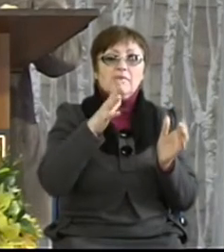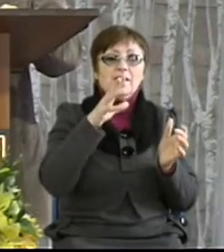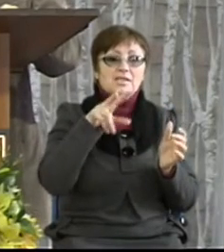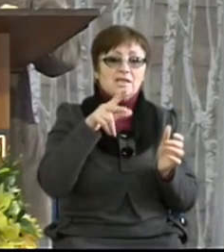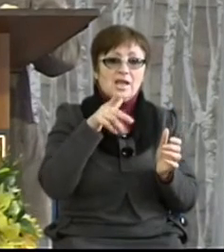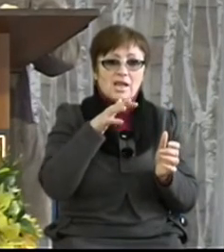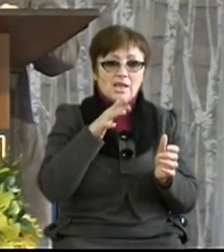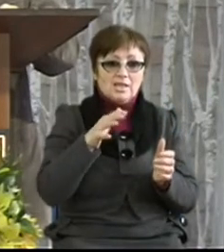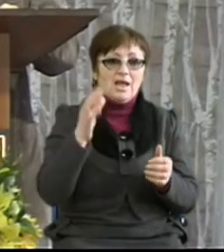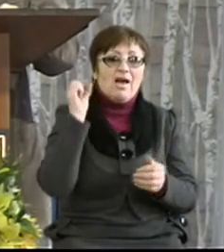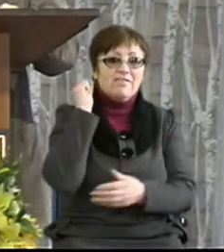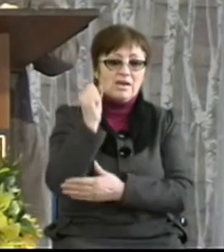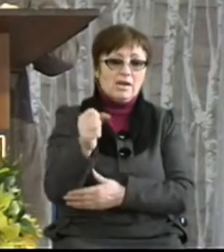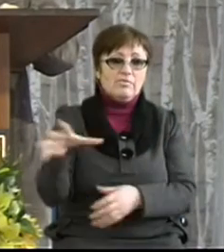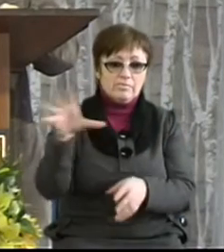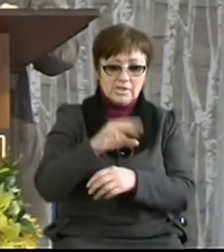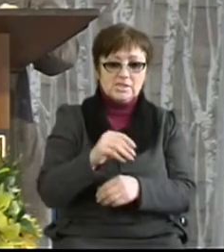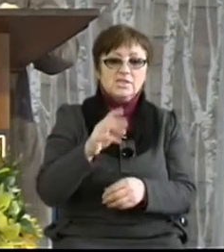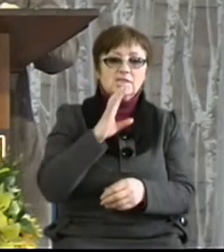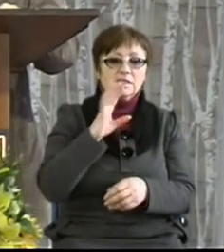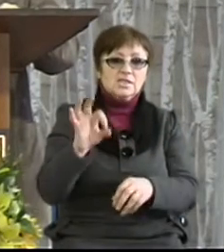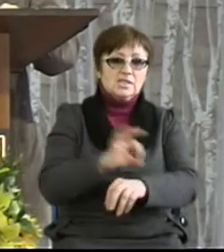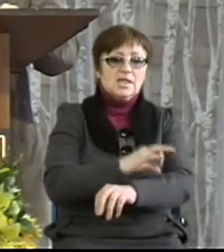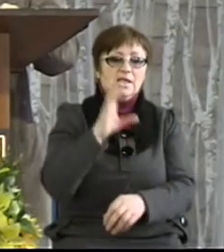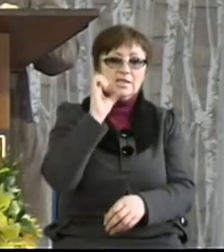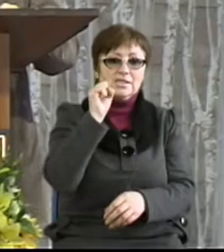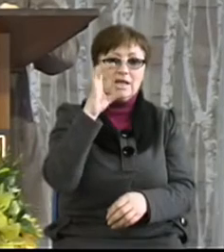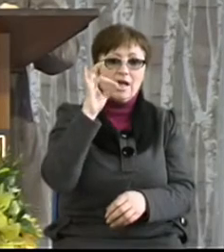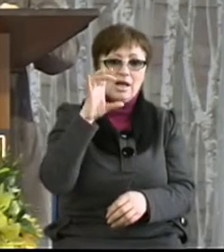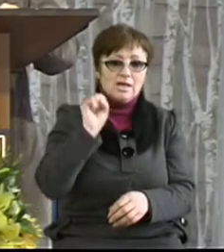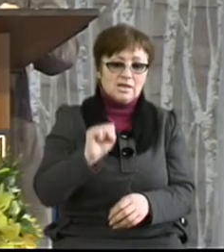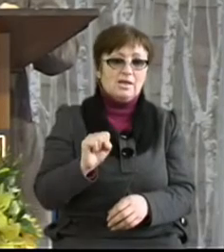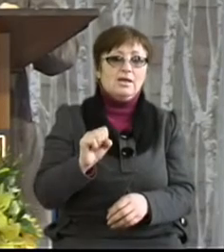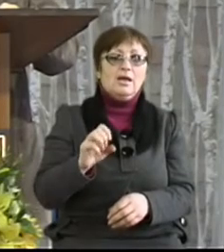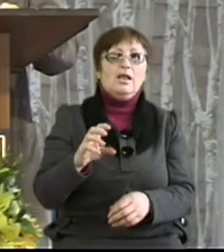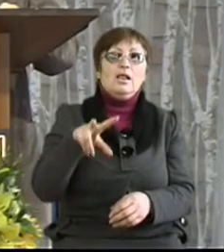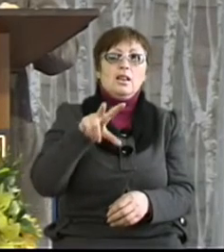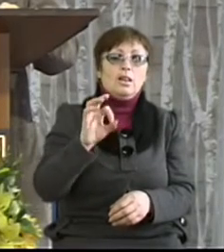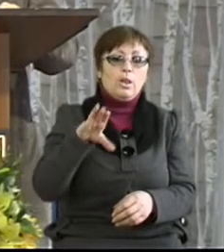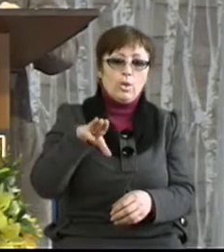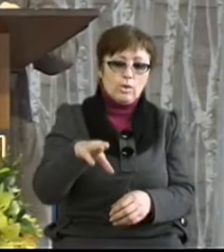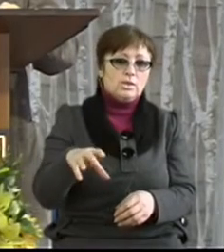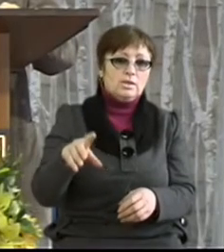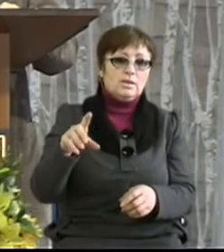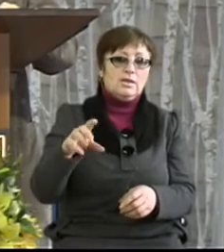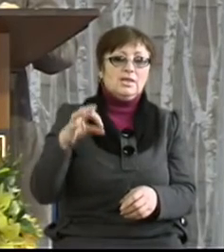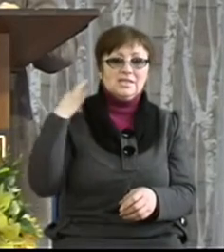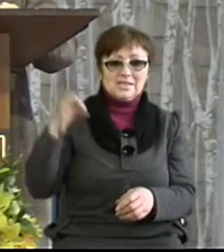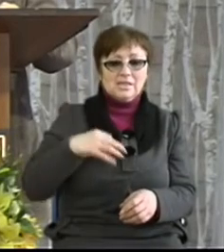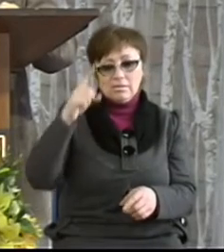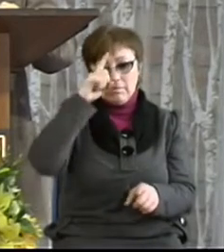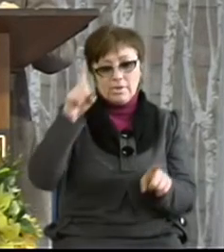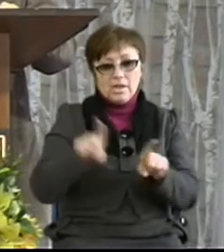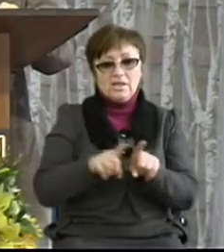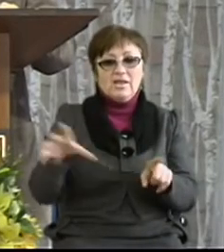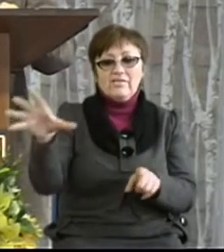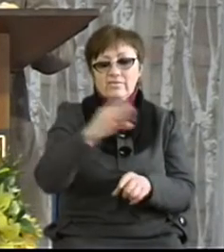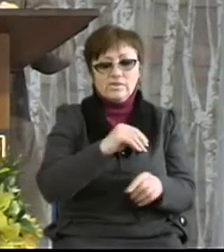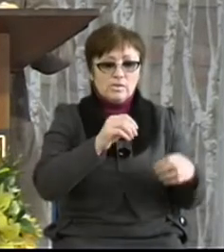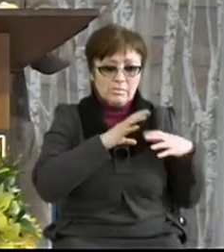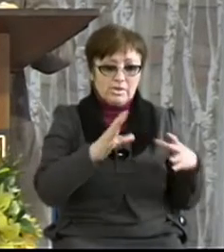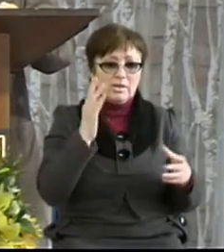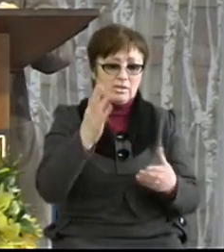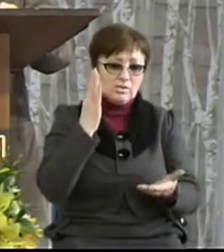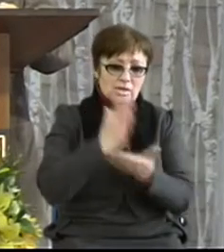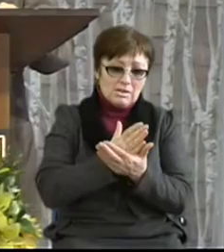Харана. Взял Авраам с собою Сару, жену свою, Лота, сына брата своего, и все имение, которое они приобрели, и всех людей,